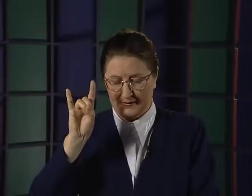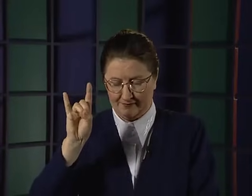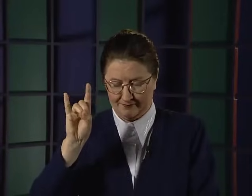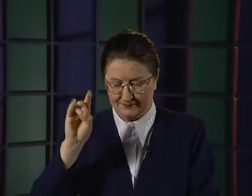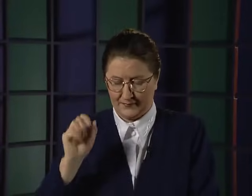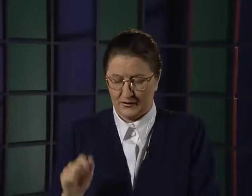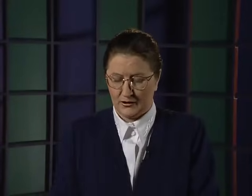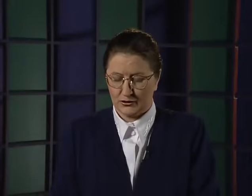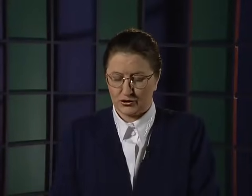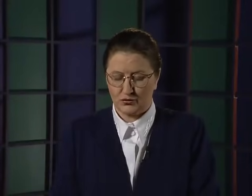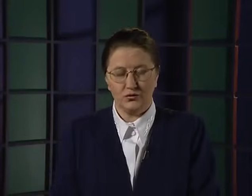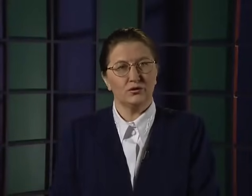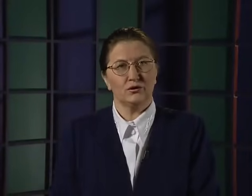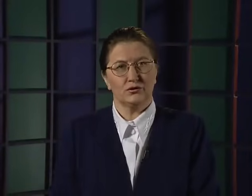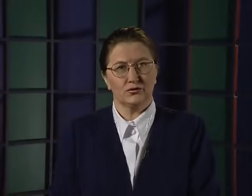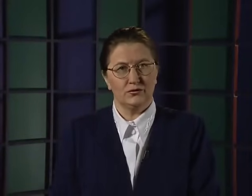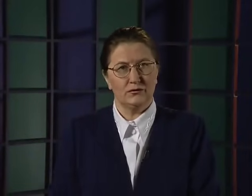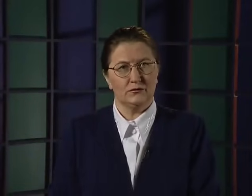«ШУ», «НУ»,